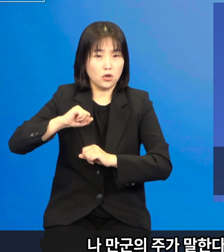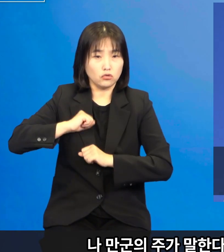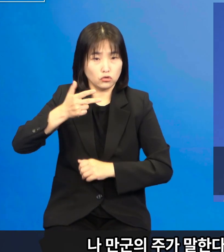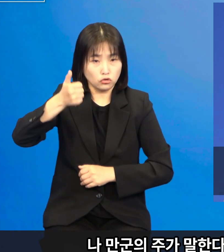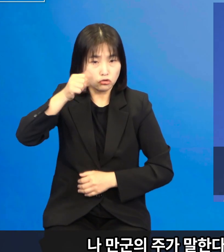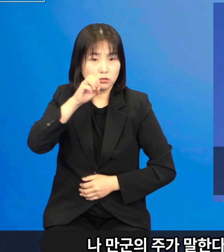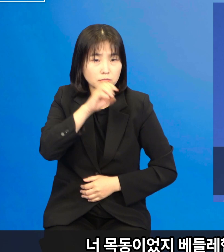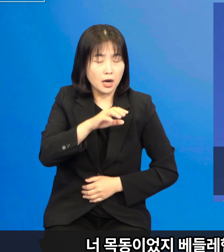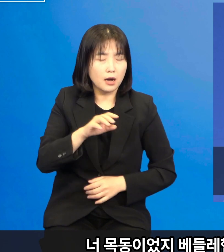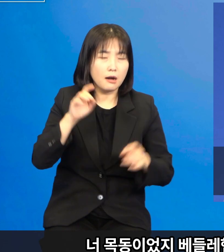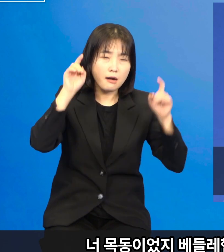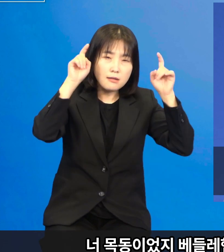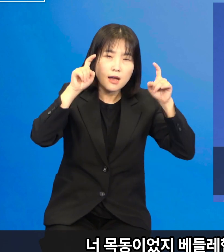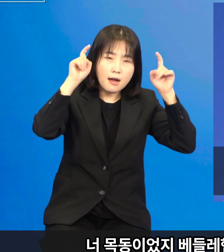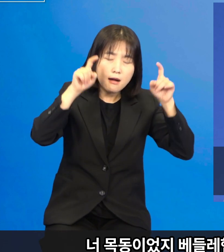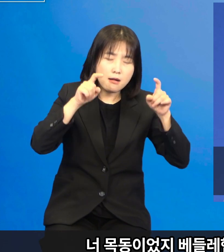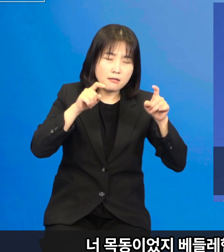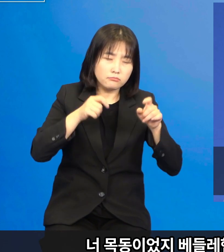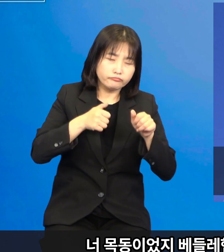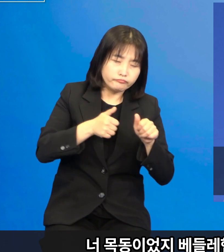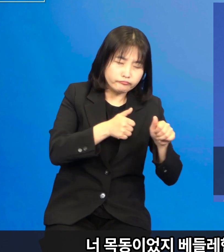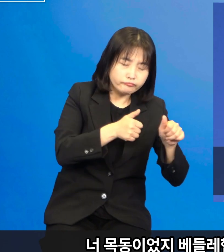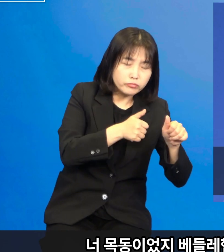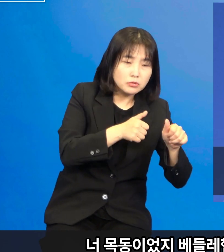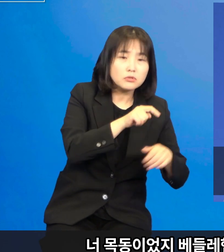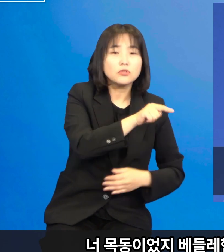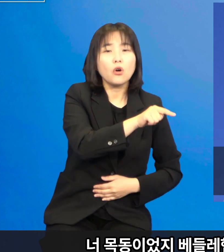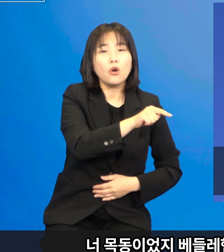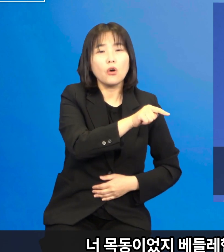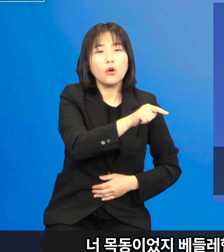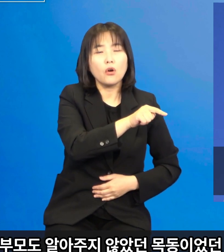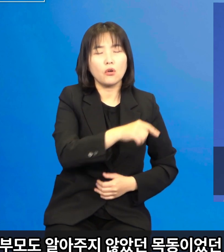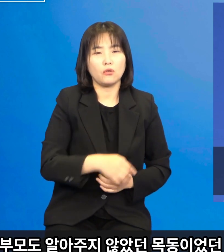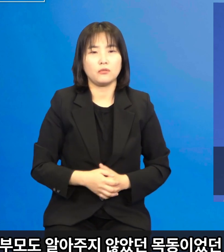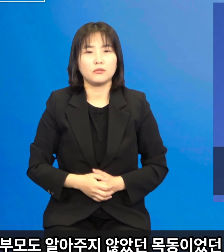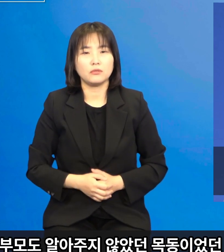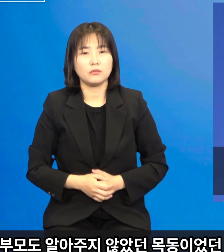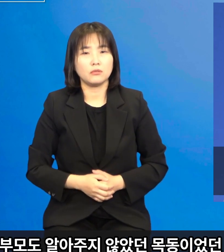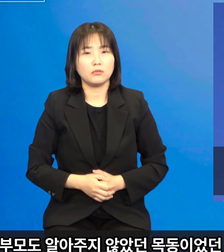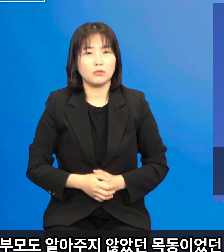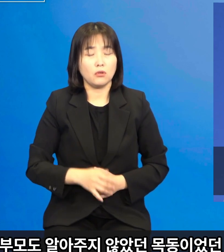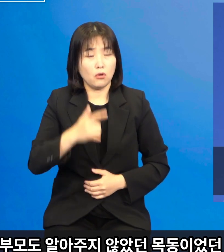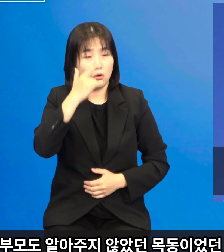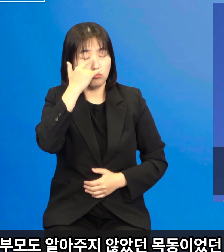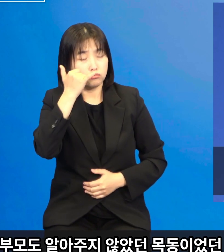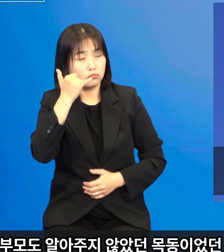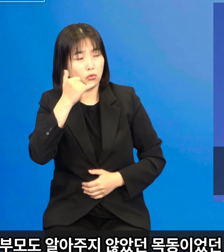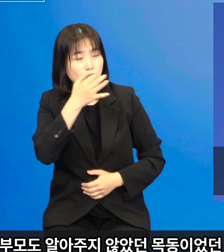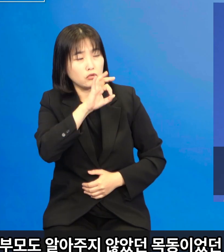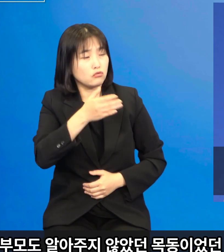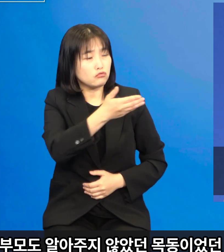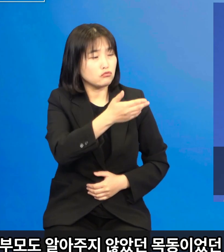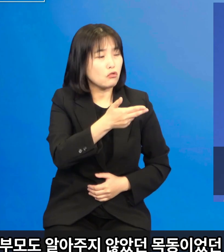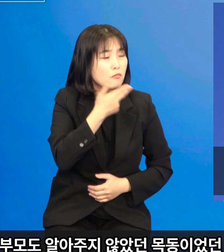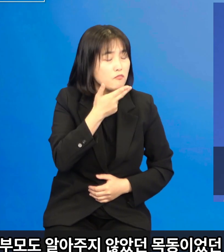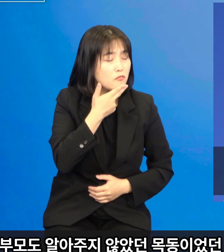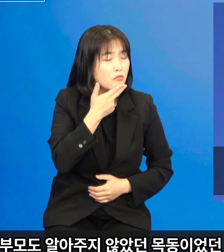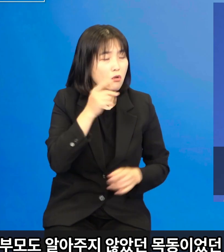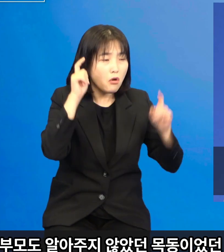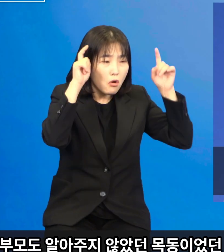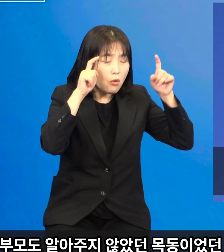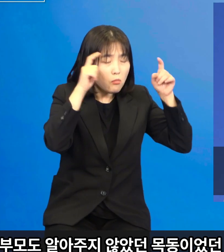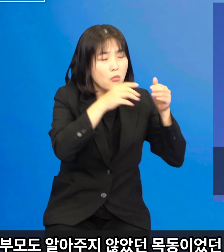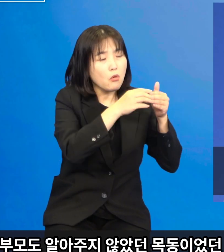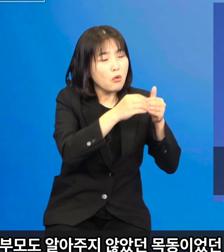양떼를 따라다니던 너 목동이었지. 베들레헴의 시골의 목동이어서 부모도 알아주지 않았던 목동이었던 너를 내가